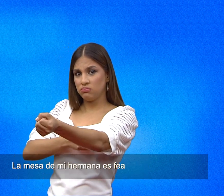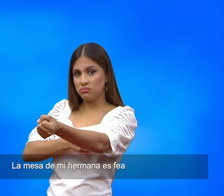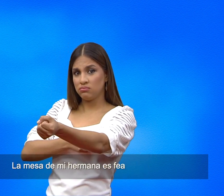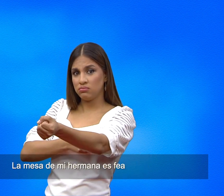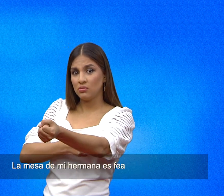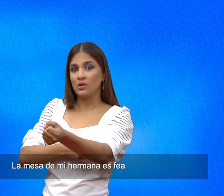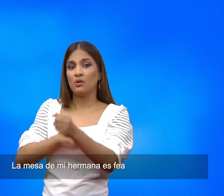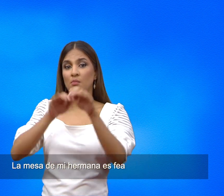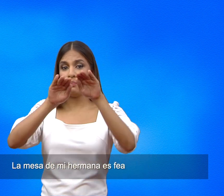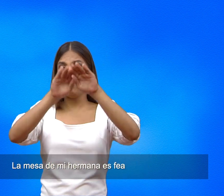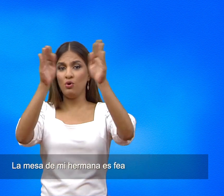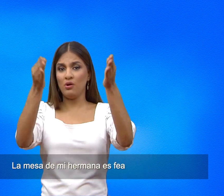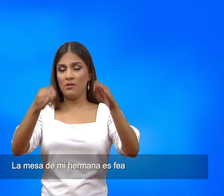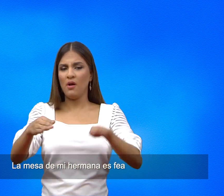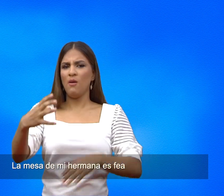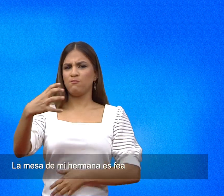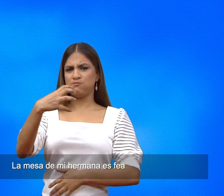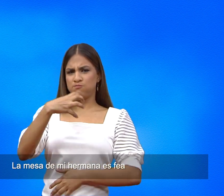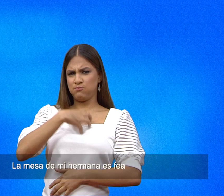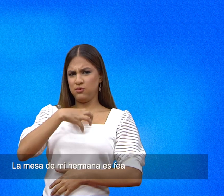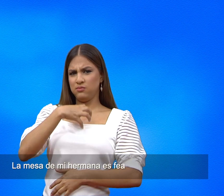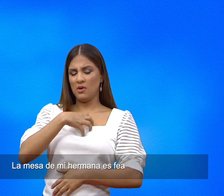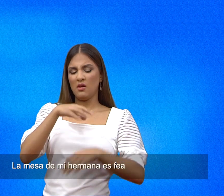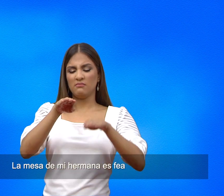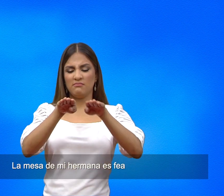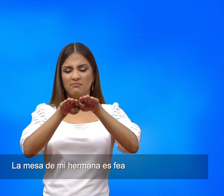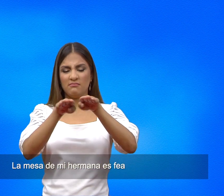la mesa de mi hermana es fría